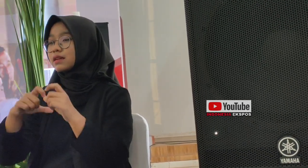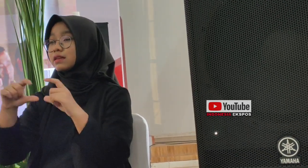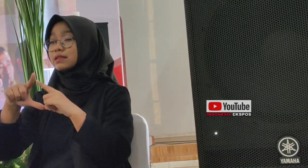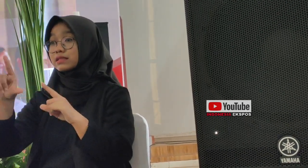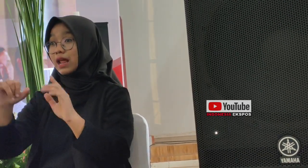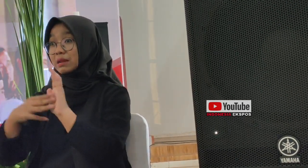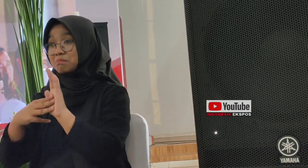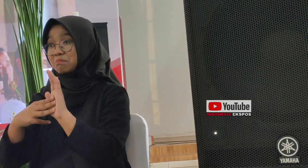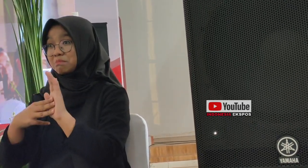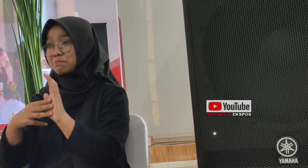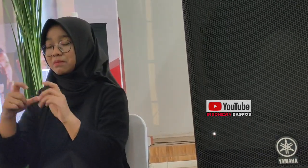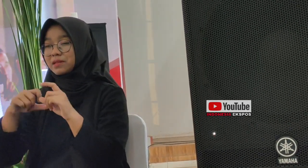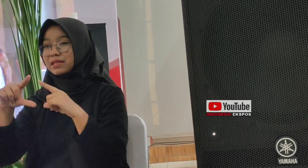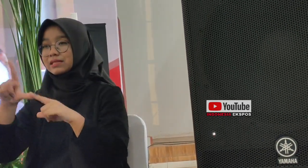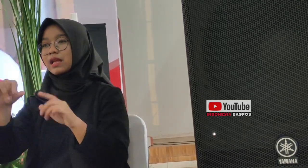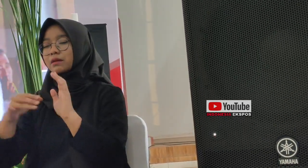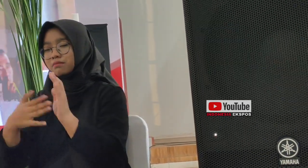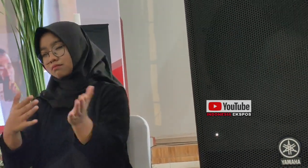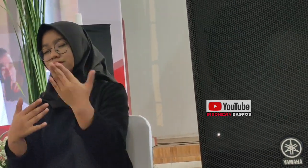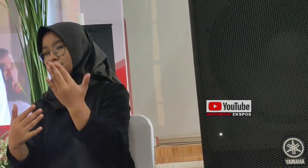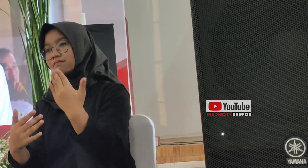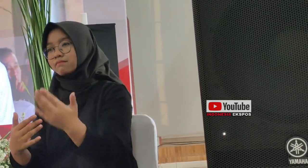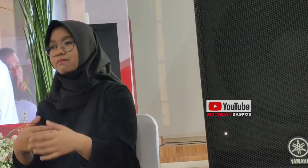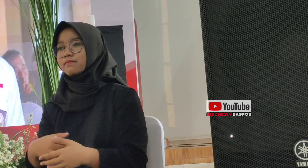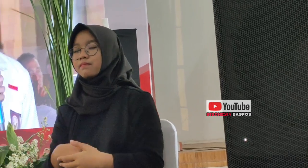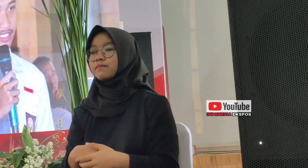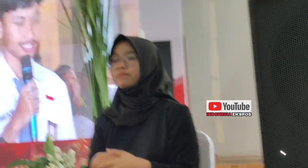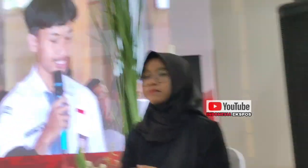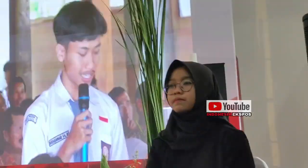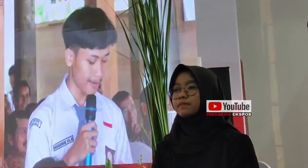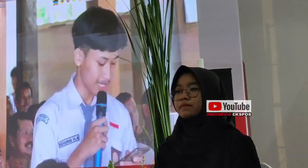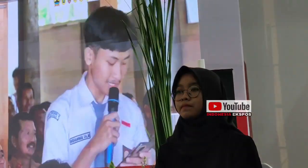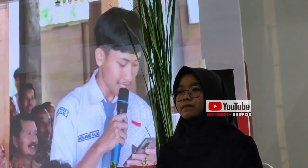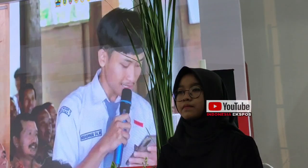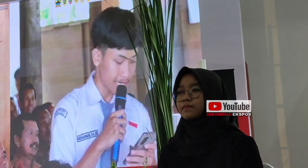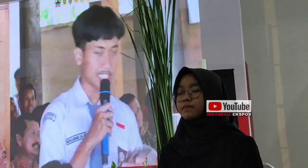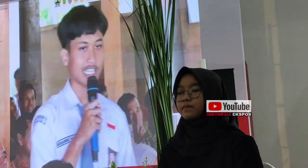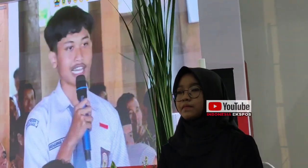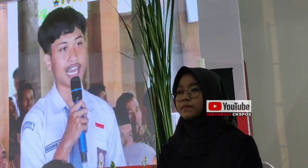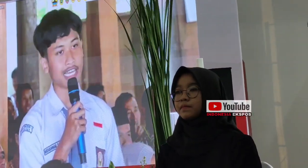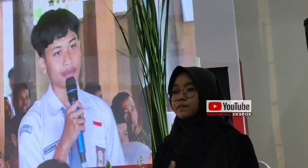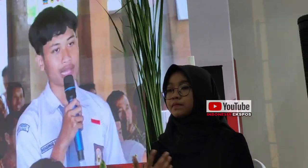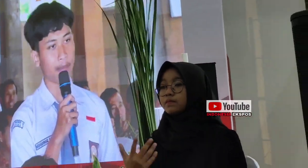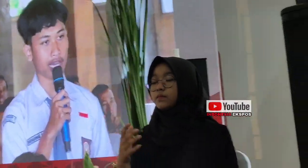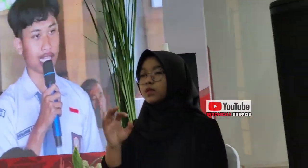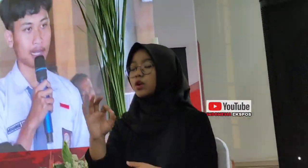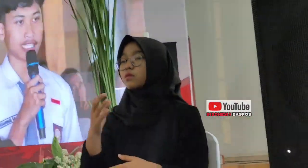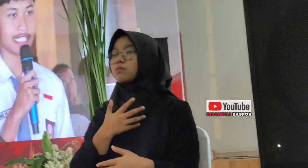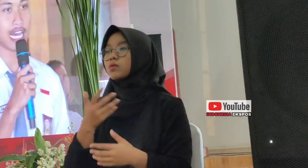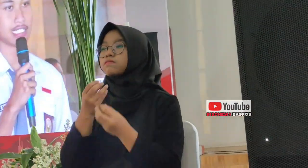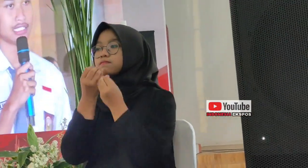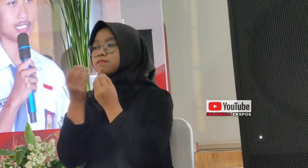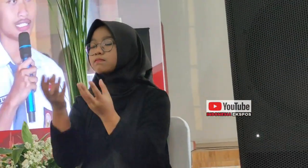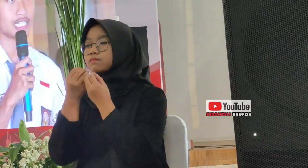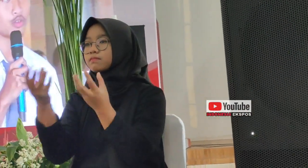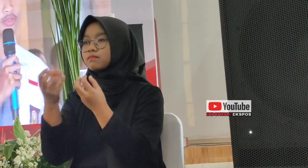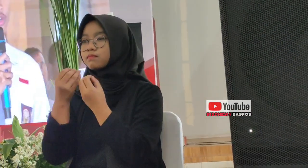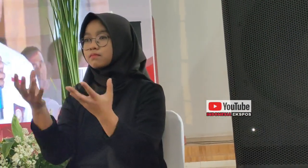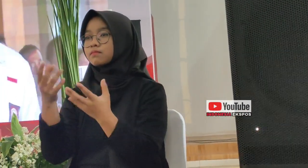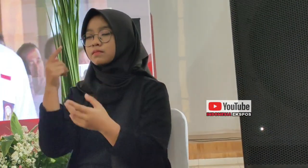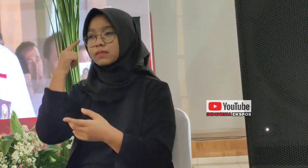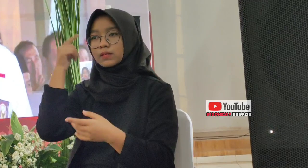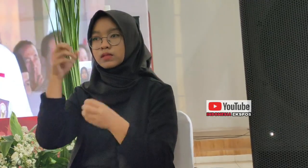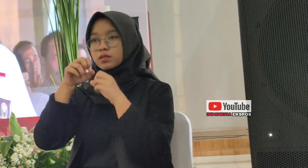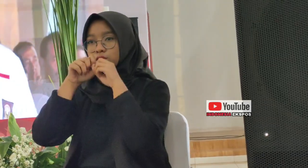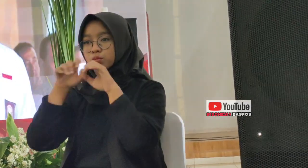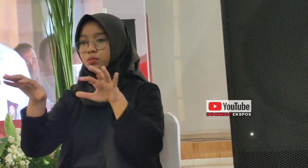Salim. Iya, Pak. Oke, Lim. Iya, Lim. Iya, Pak. Jadi di sini saya ingin menyampaikan aspirasi yang